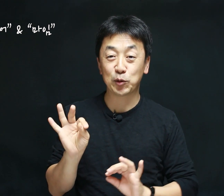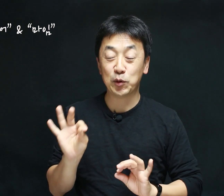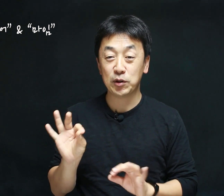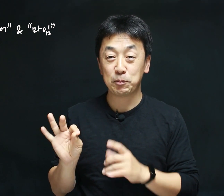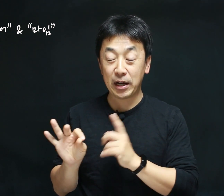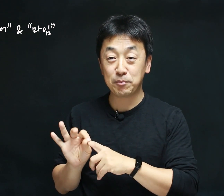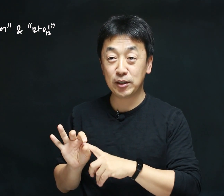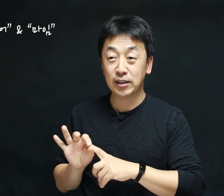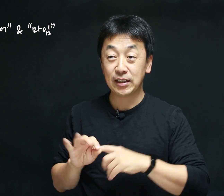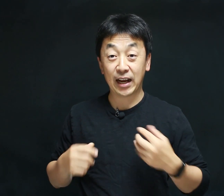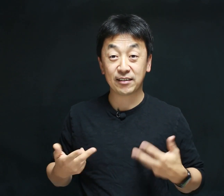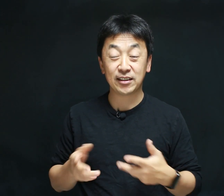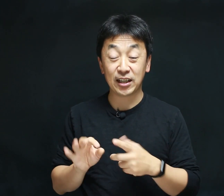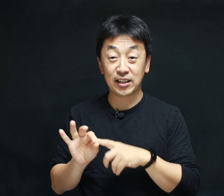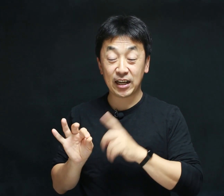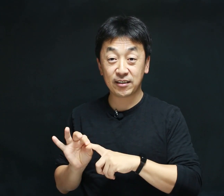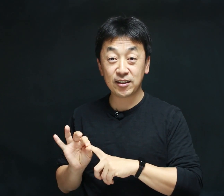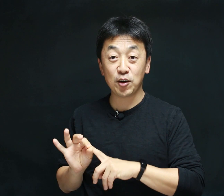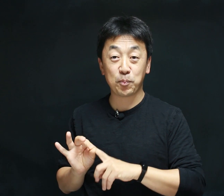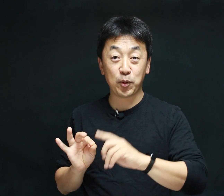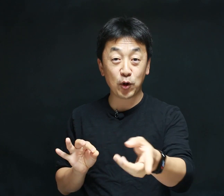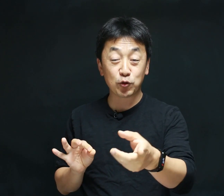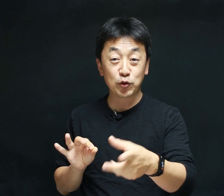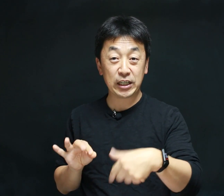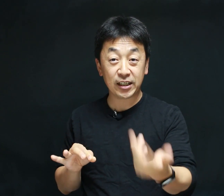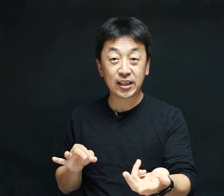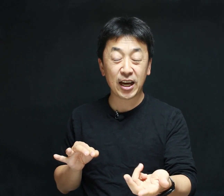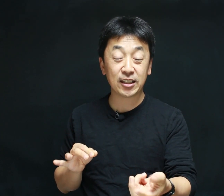또 마임을 내가 쓰는 게 아니라 내가 쓴 걸 보여주고 읽히게 하는